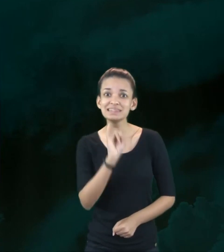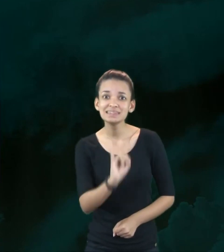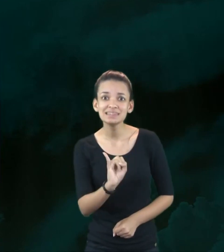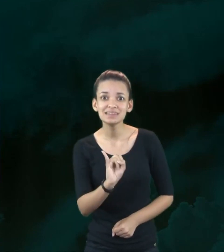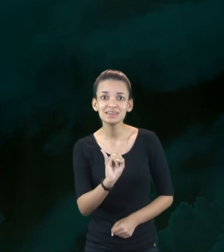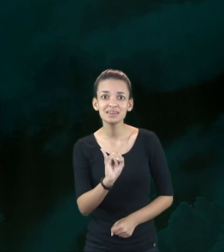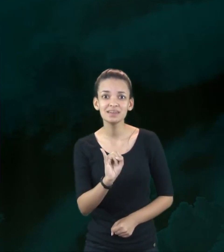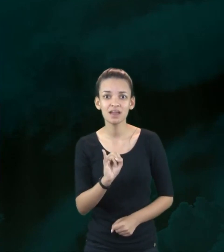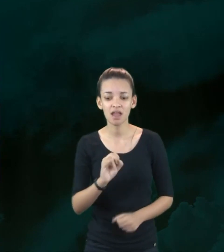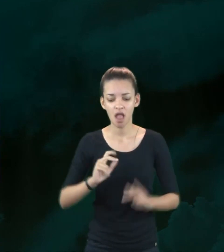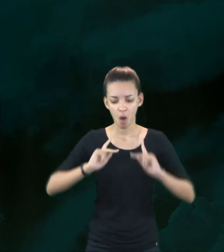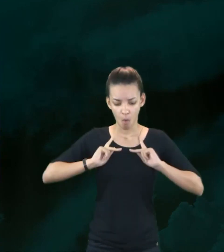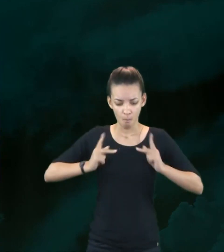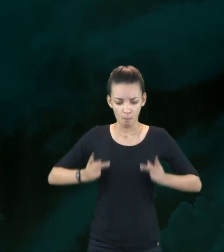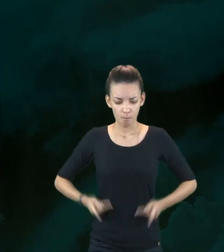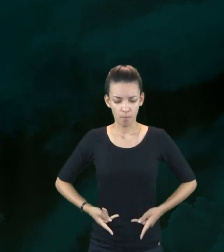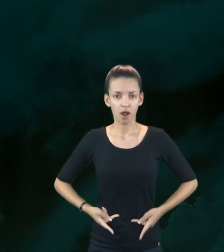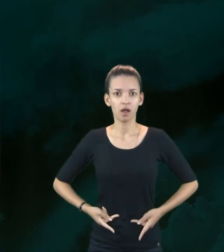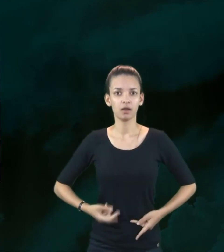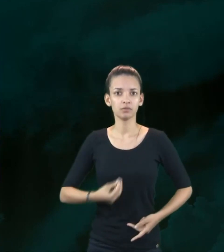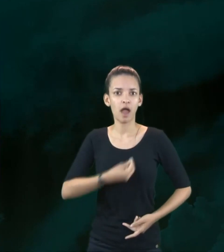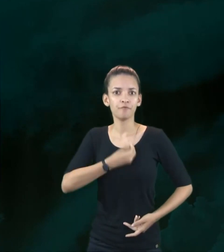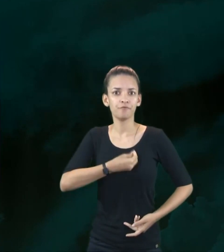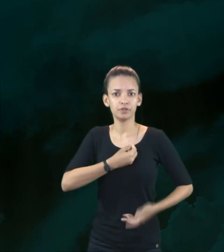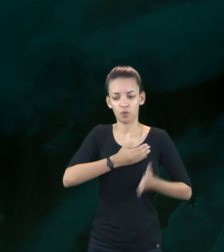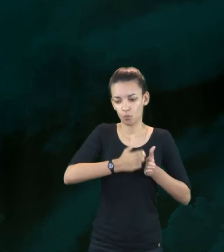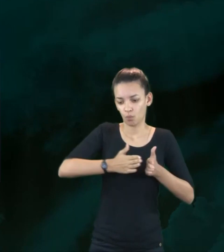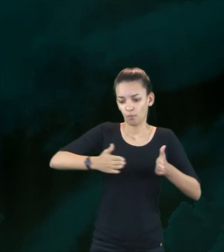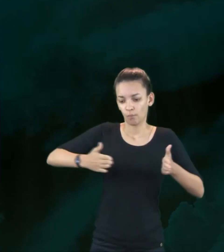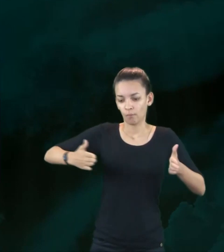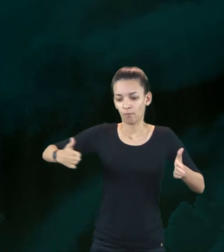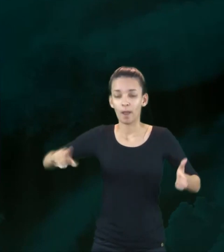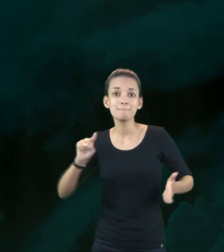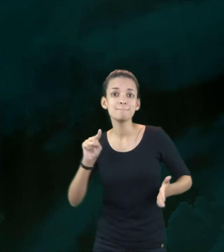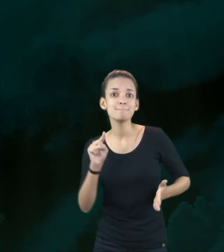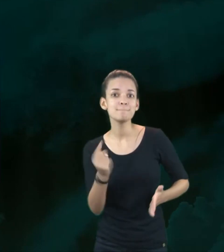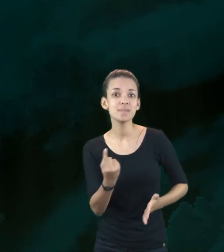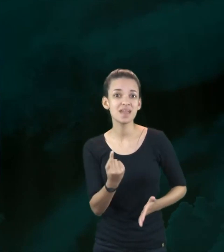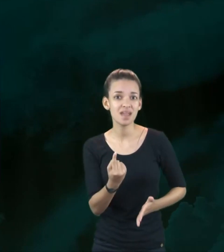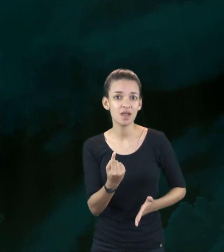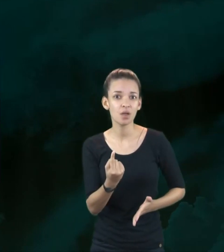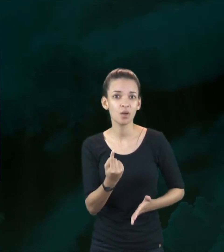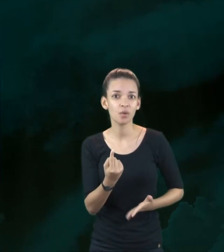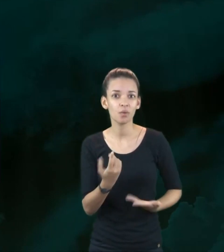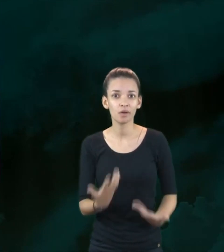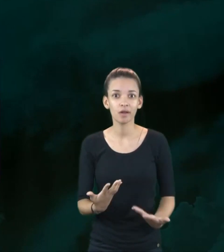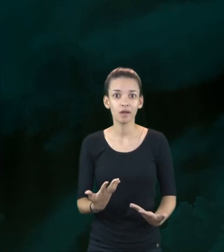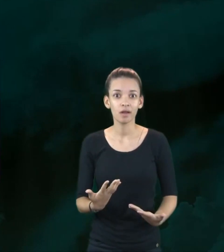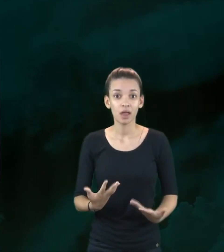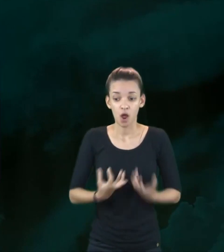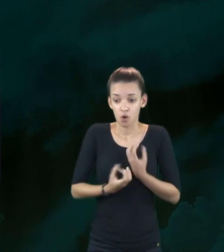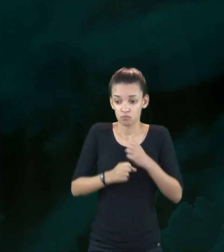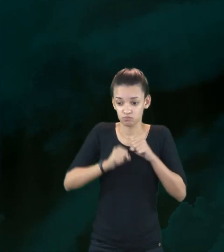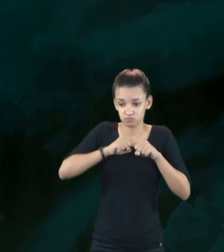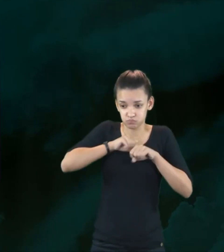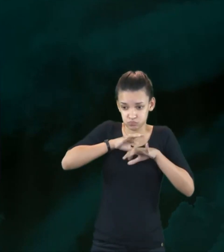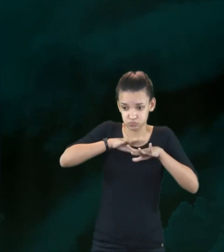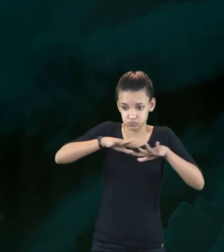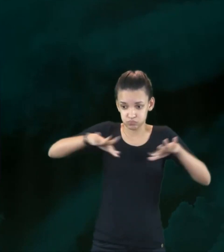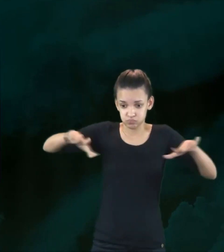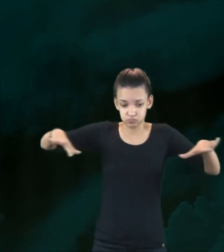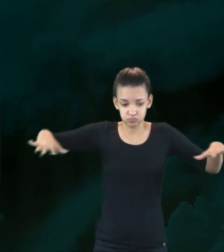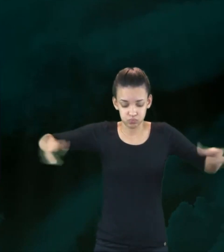homem durasse 900 anos, imagina a capacidade de reprodução dele, a capacidade